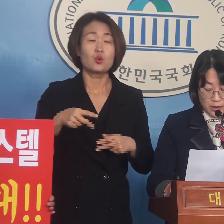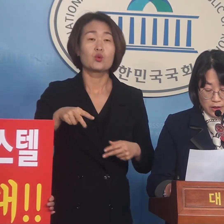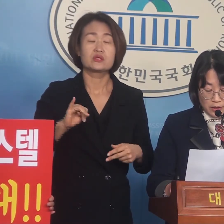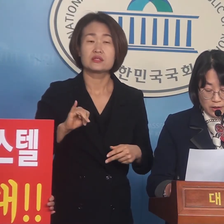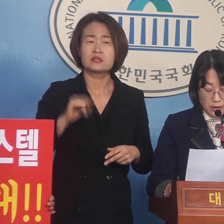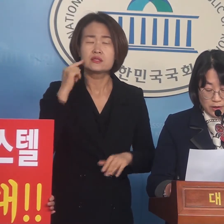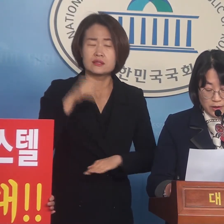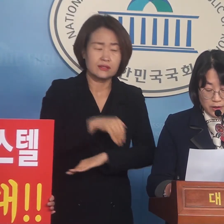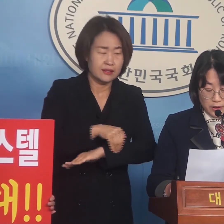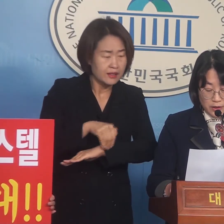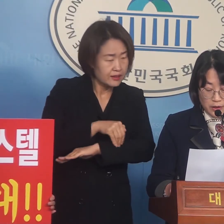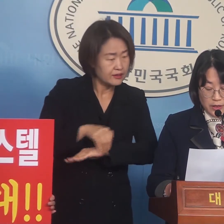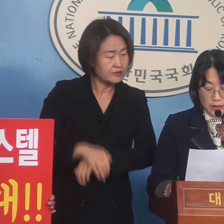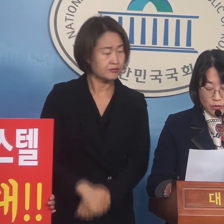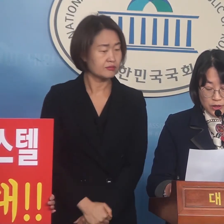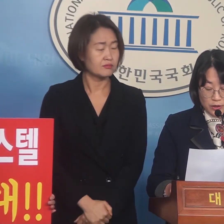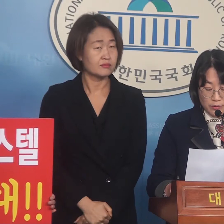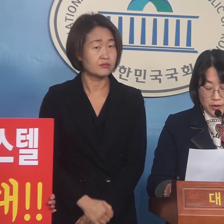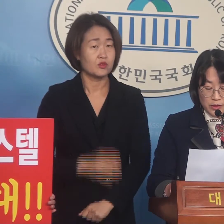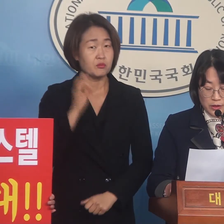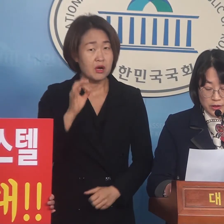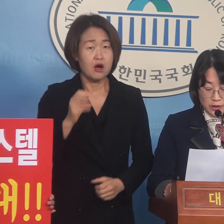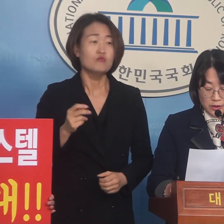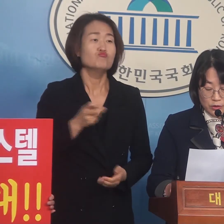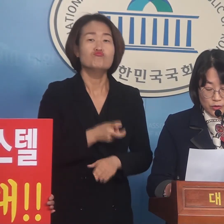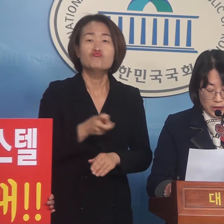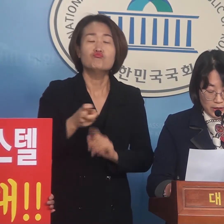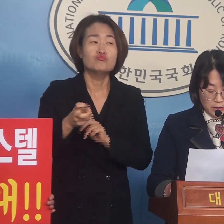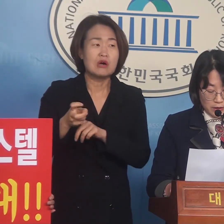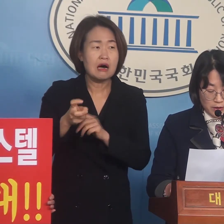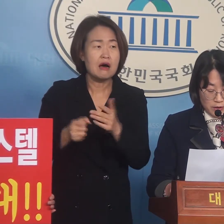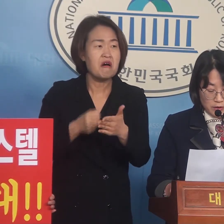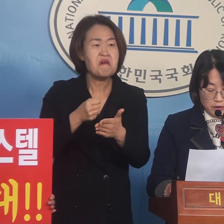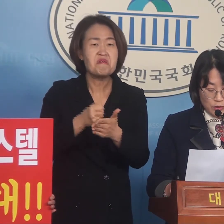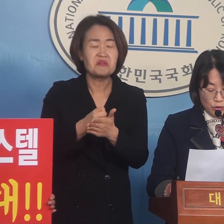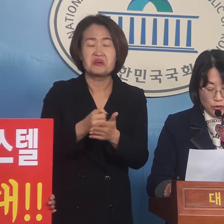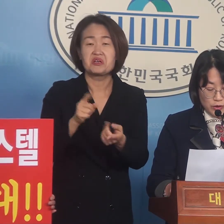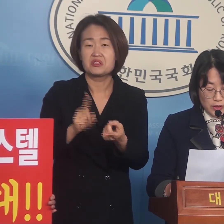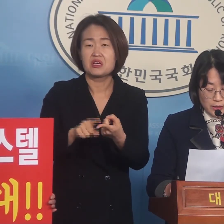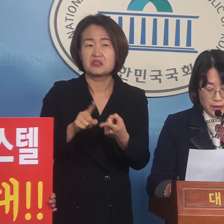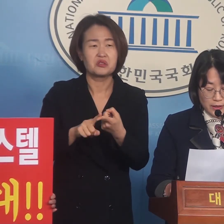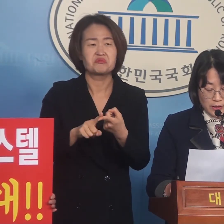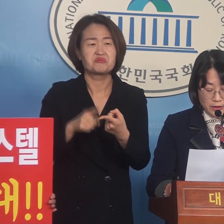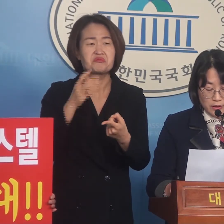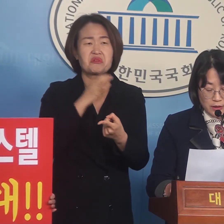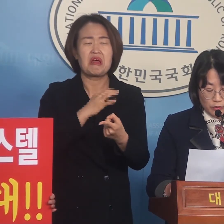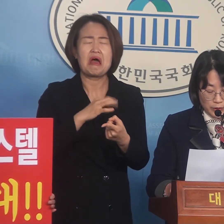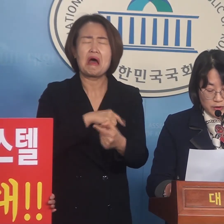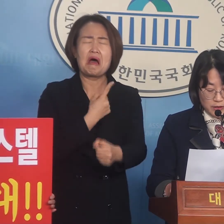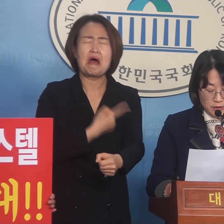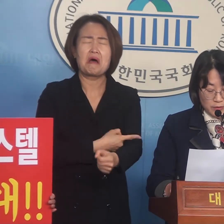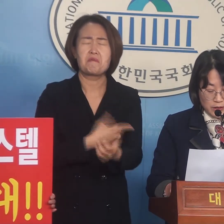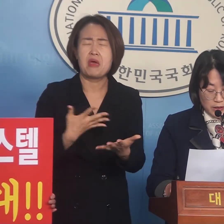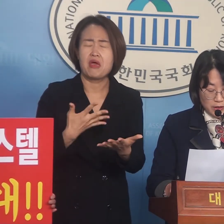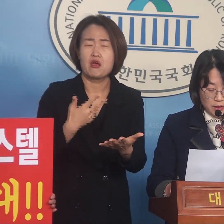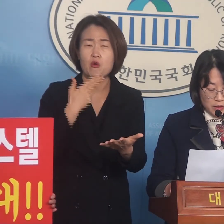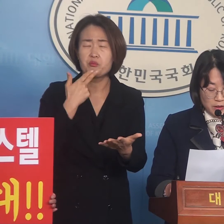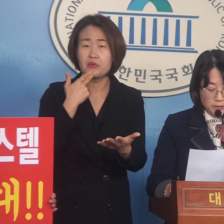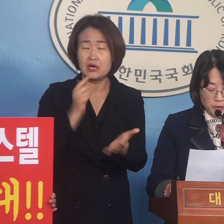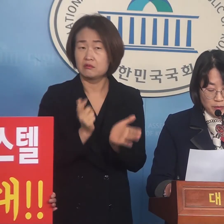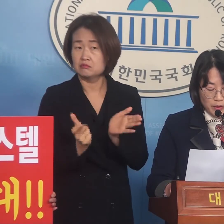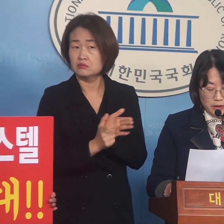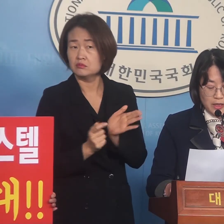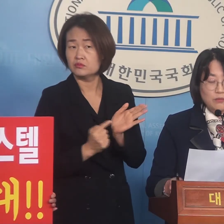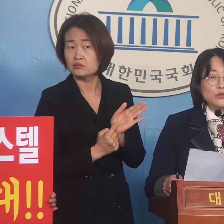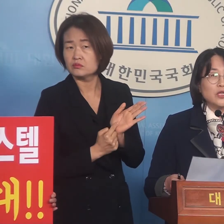시설 여객 자동차 터미널 결정이 실효될 예정, 즉 효력을 잃게 될 예정이라고 명시했습니다.